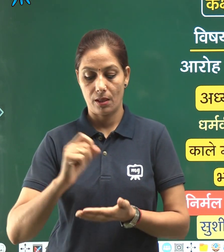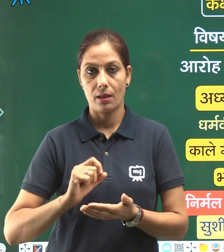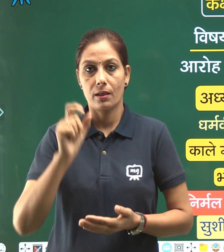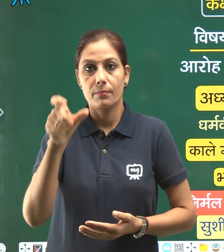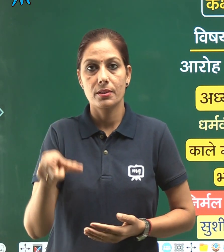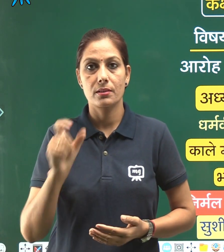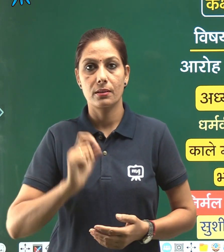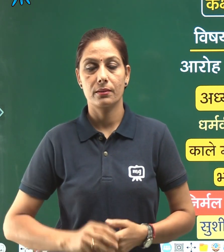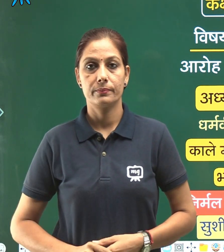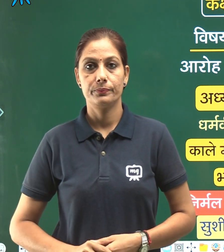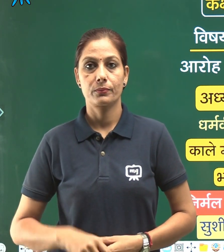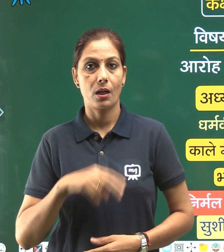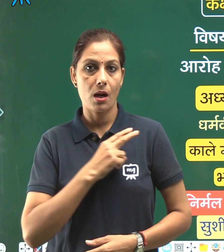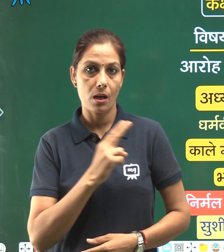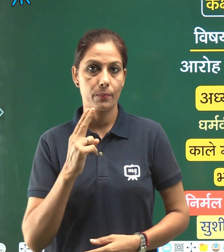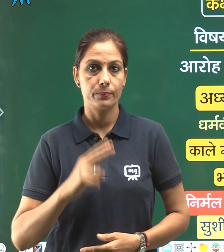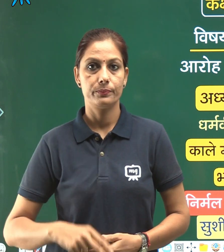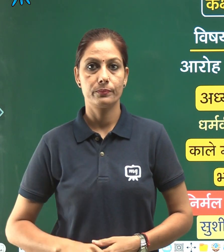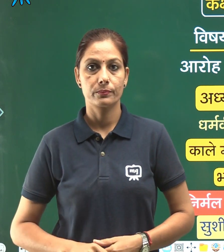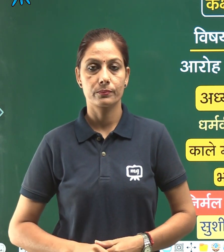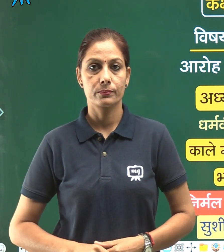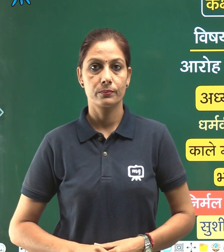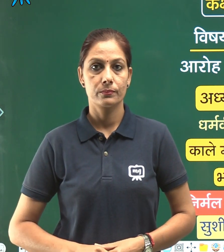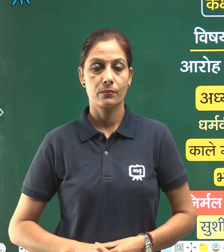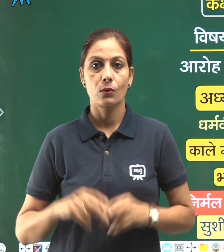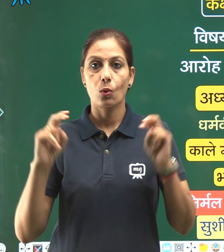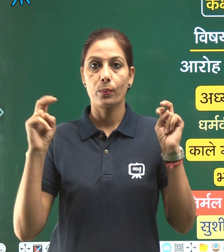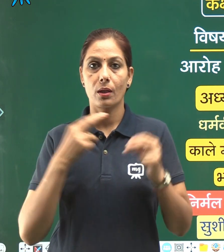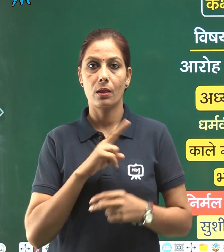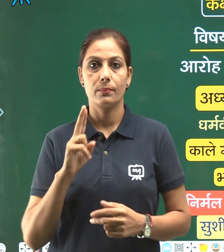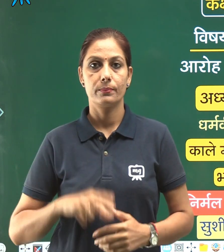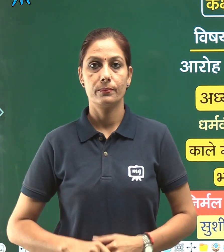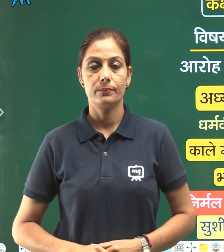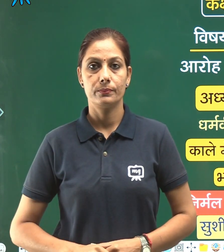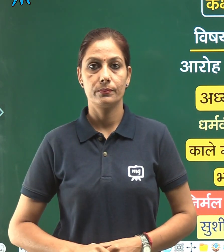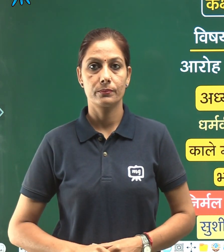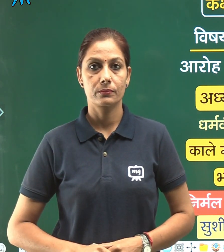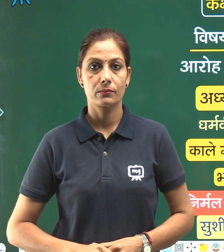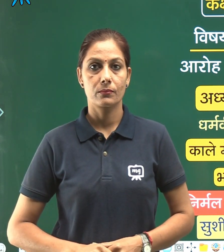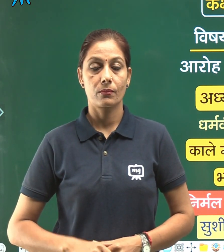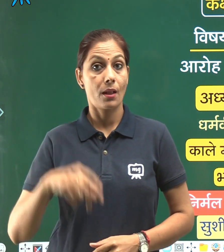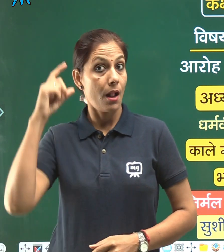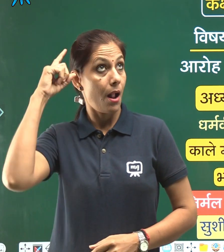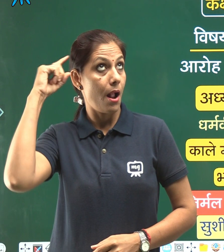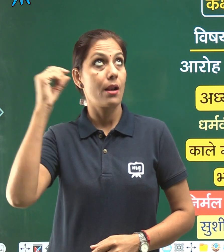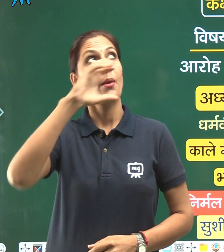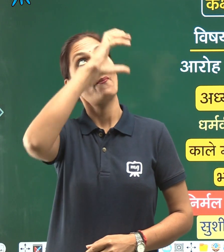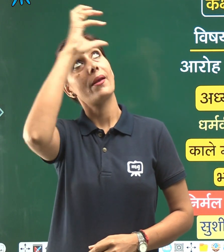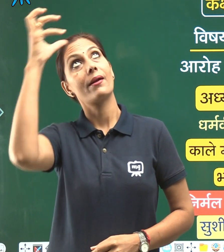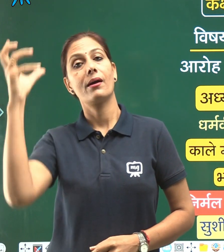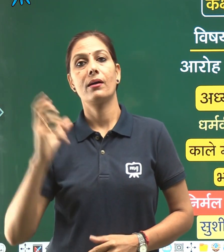है धर्मवीर भारती। अध्याय का नाम काले मेघा